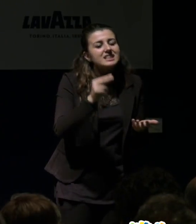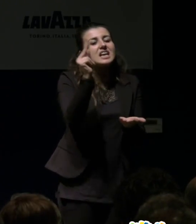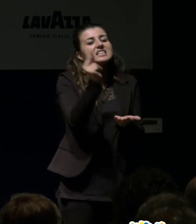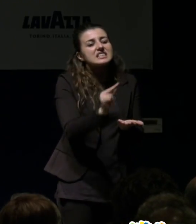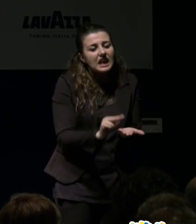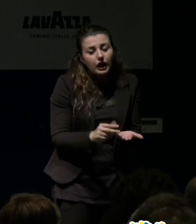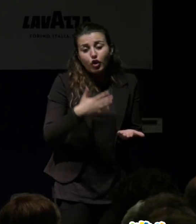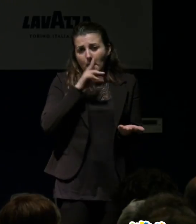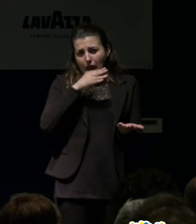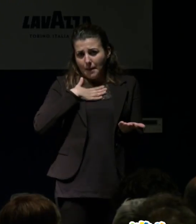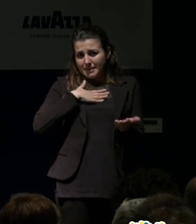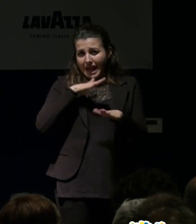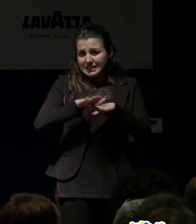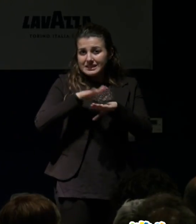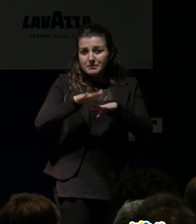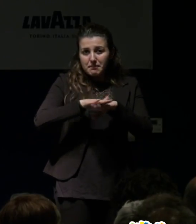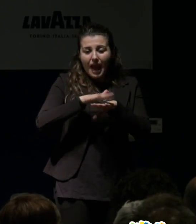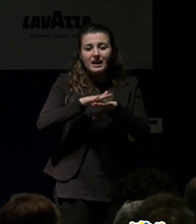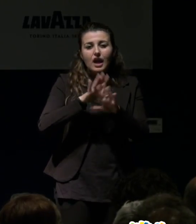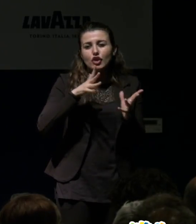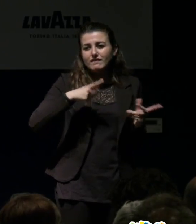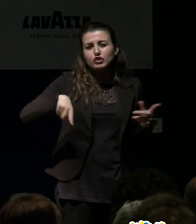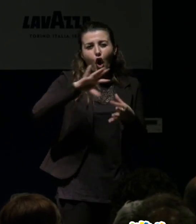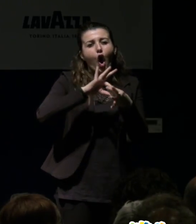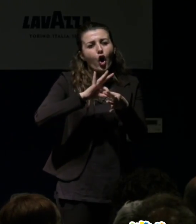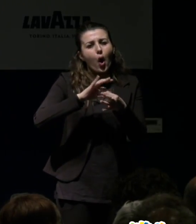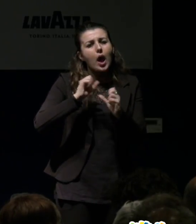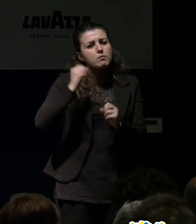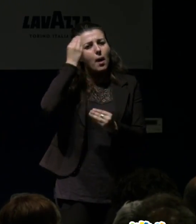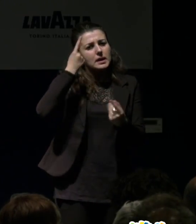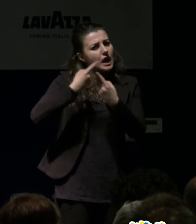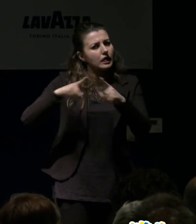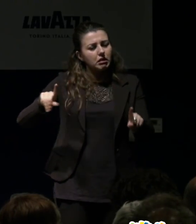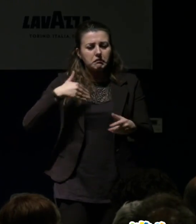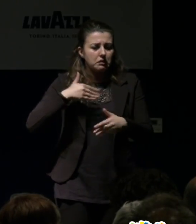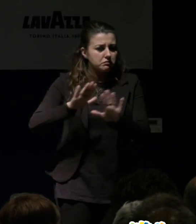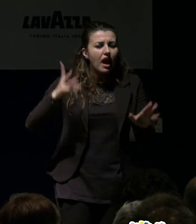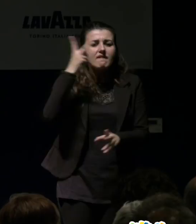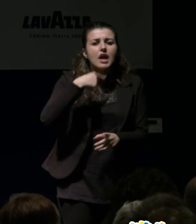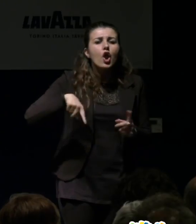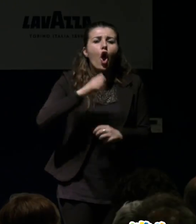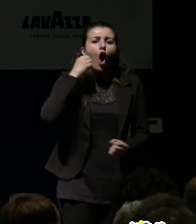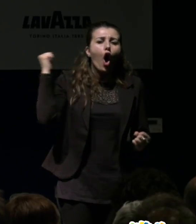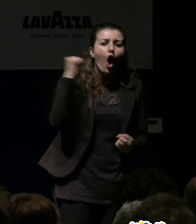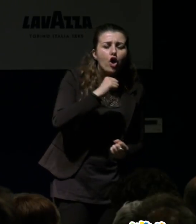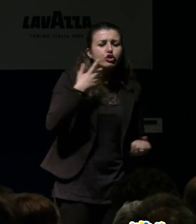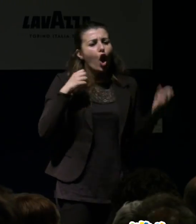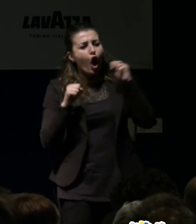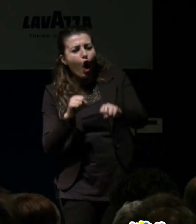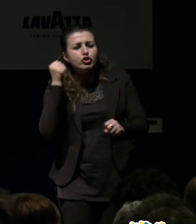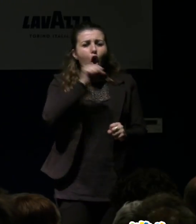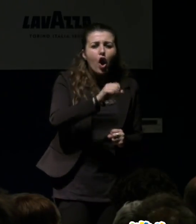parlo per mia esperienza magari i miei colleghi ap la pensano esattamente al contrario ci si odia tutti con tutti ci si